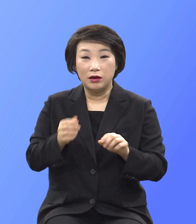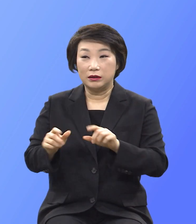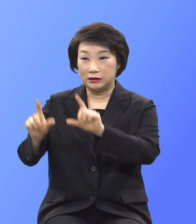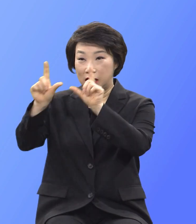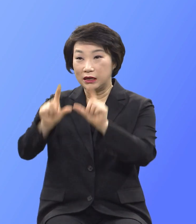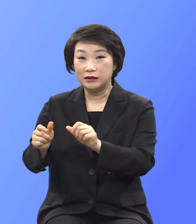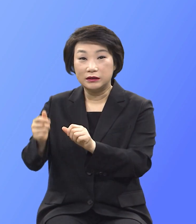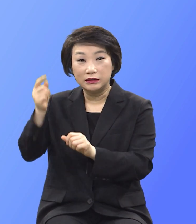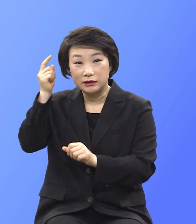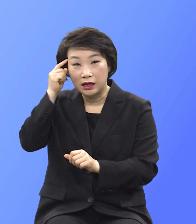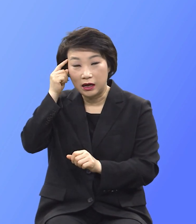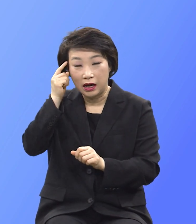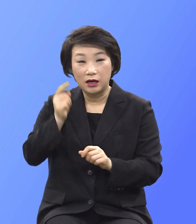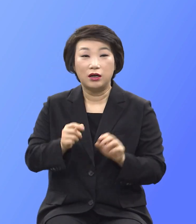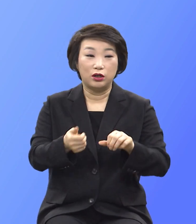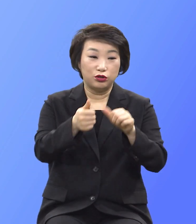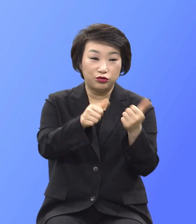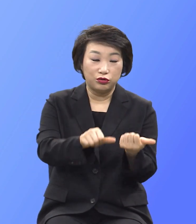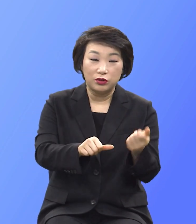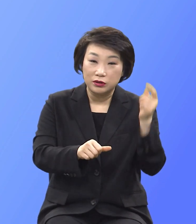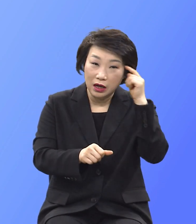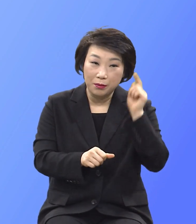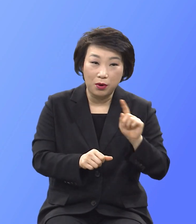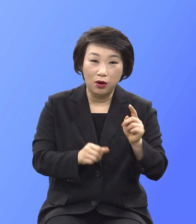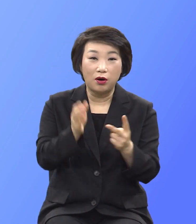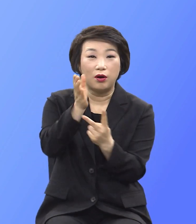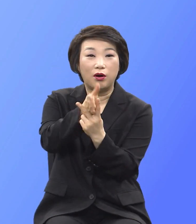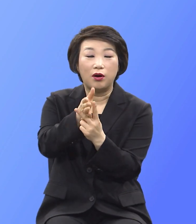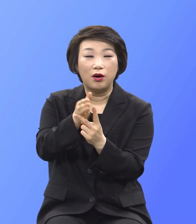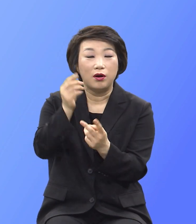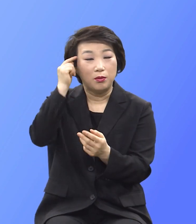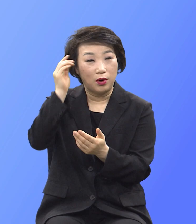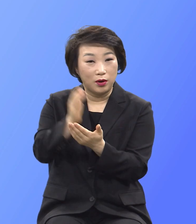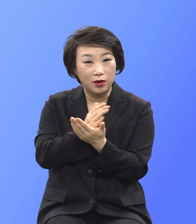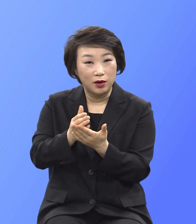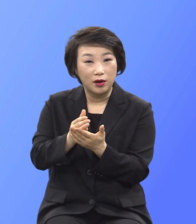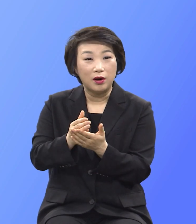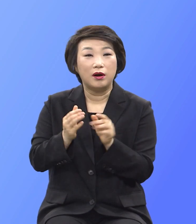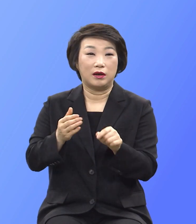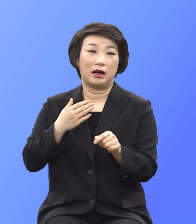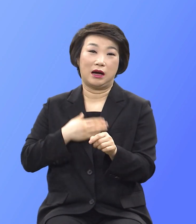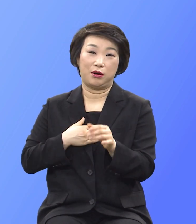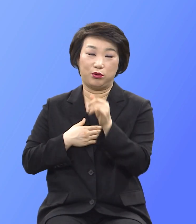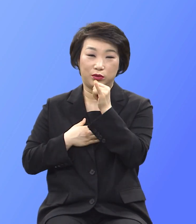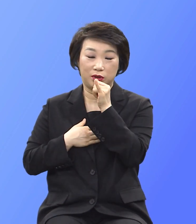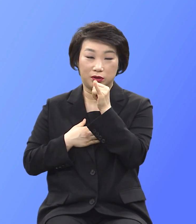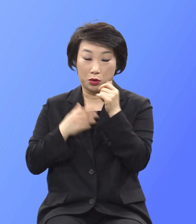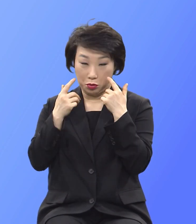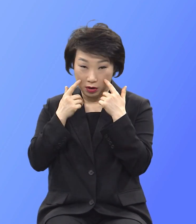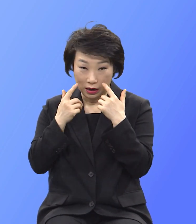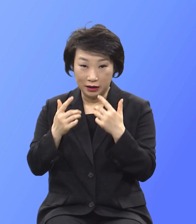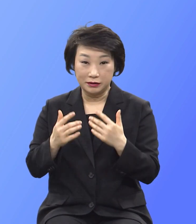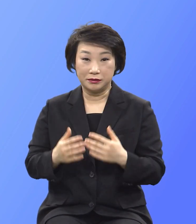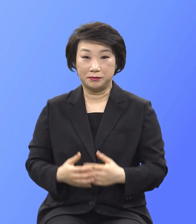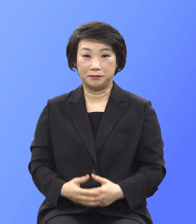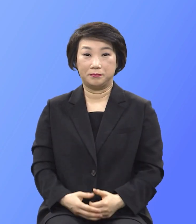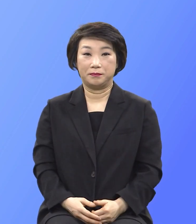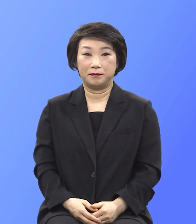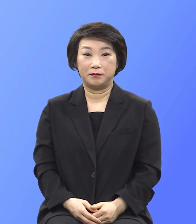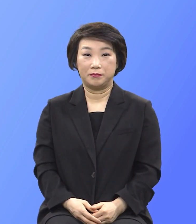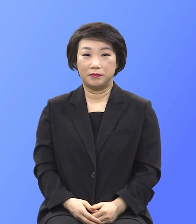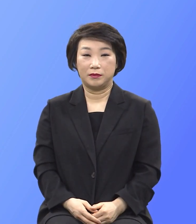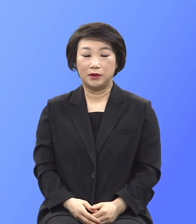사는 생각이요, 어떤 생각이 죽음의 생각을 가져오는 것을 확실히 알고